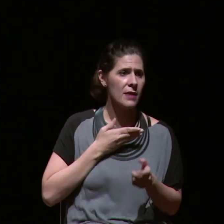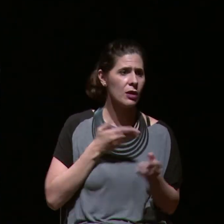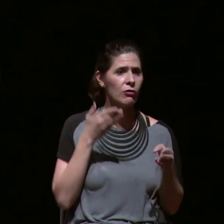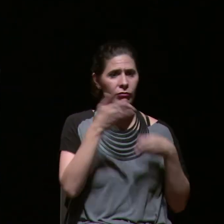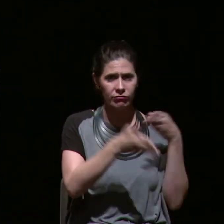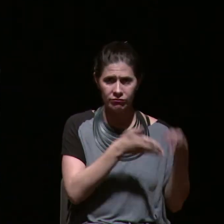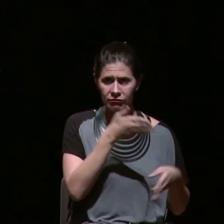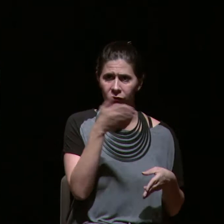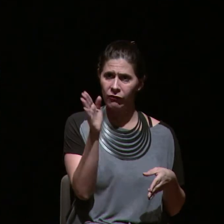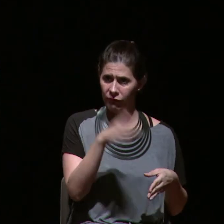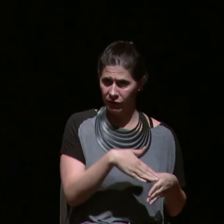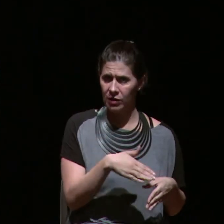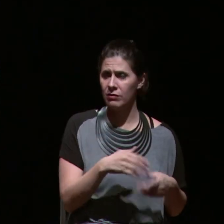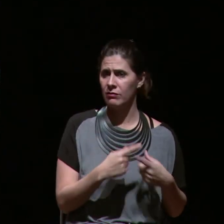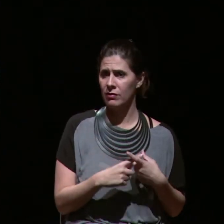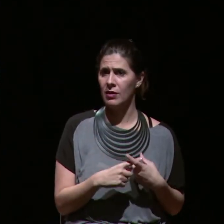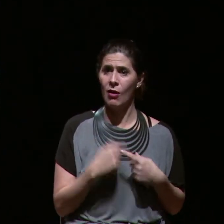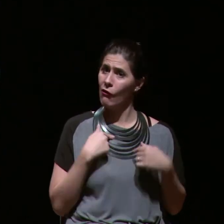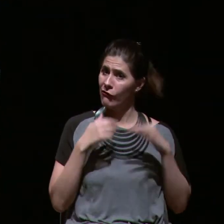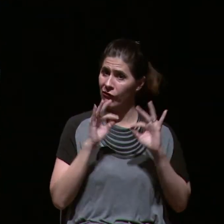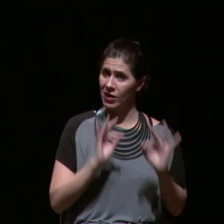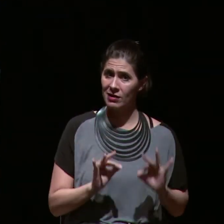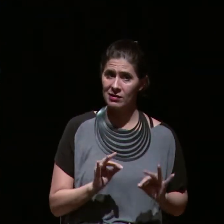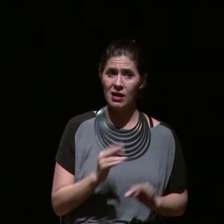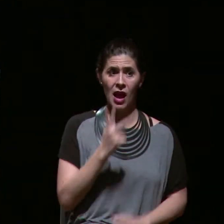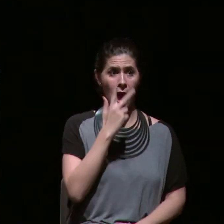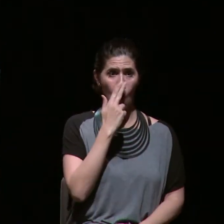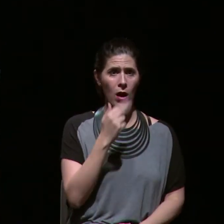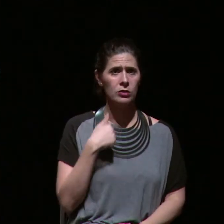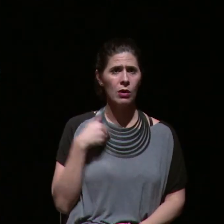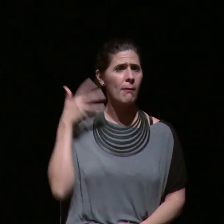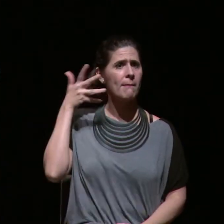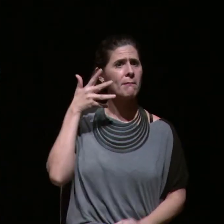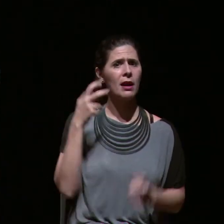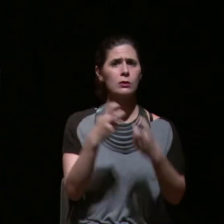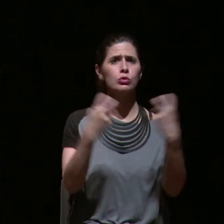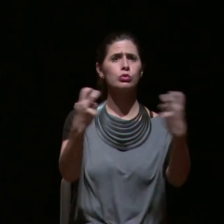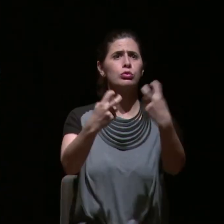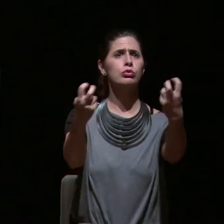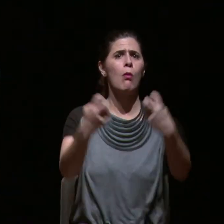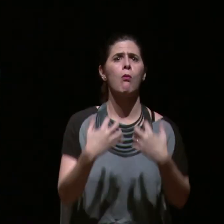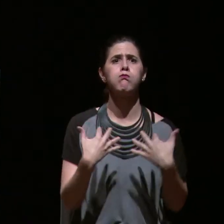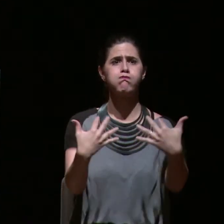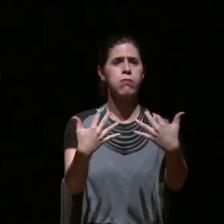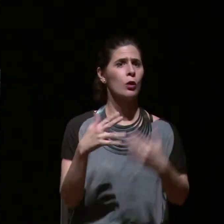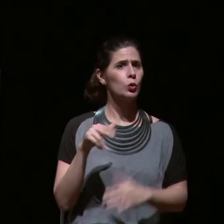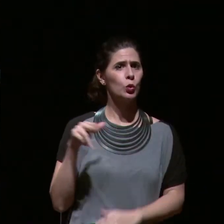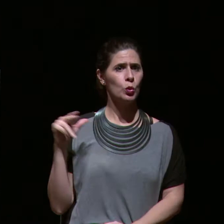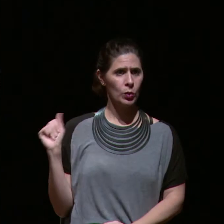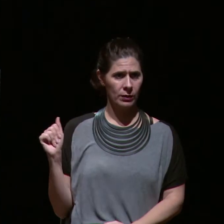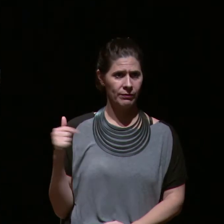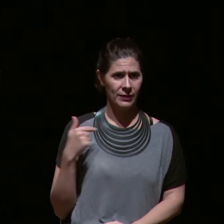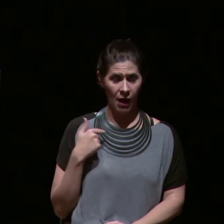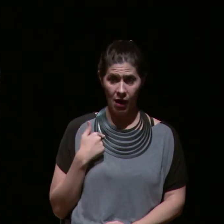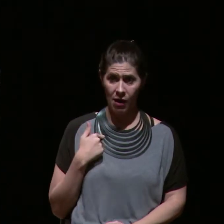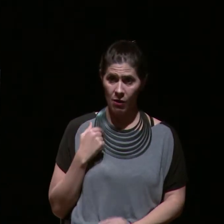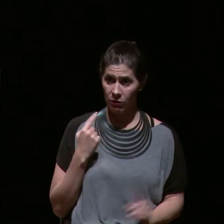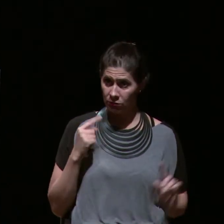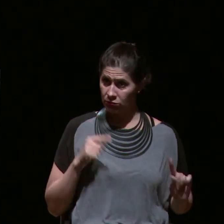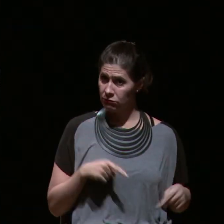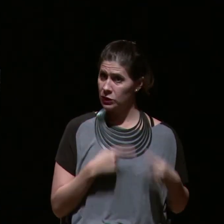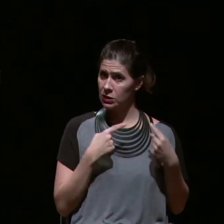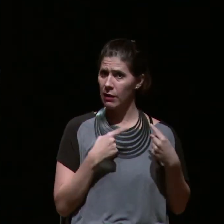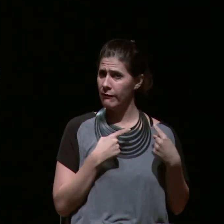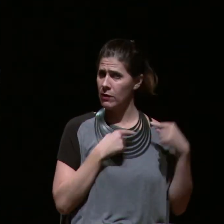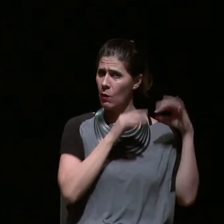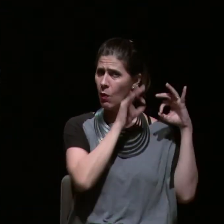me prestigiar. Estou muito feliz, eu acho que eu nunca falei para um auditório com tanta gente, e é um desafio organizar esses pensamentos